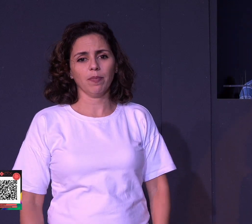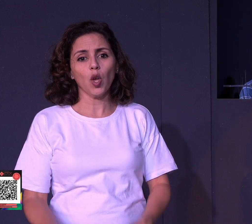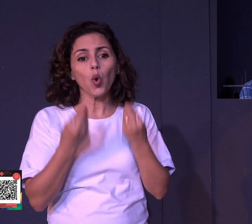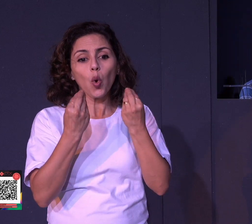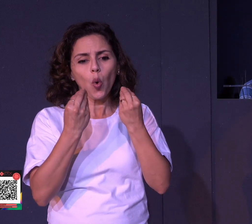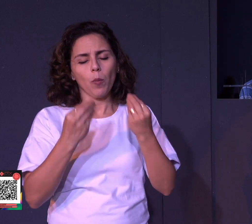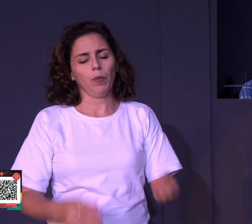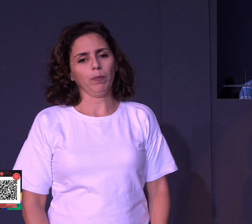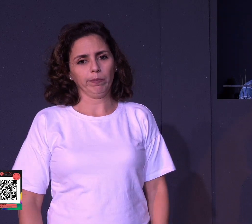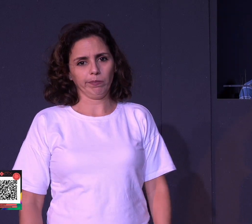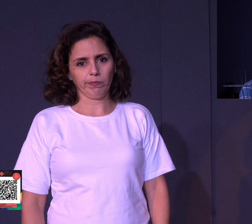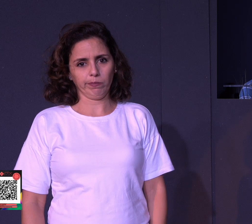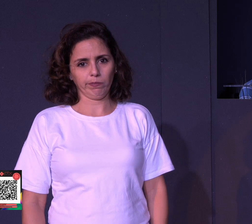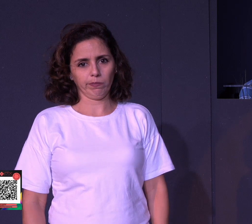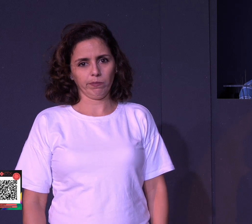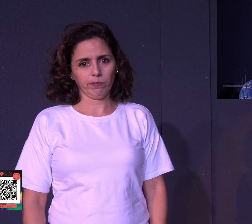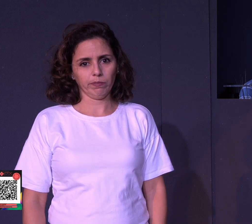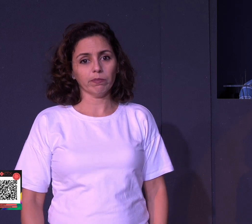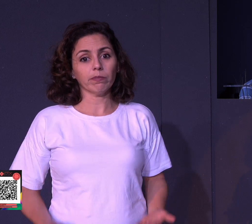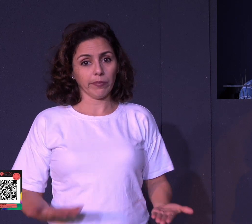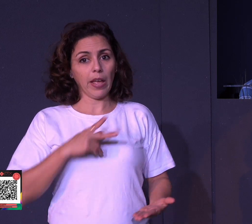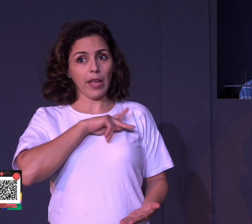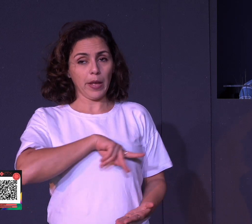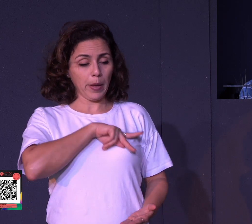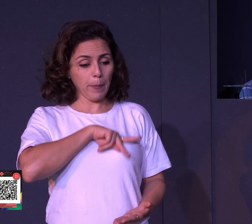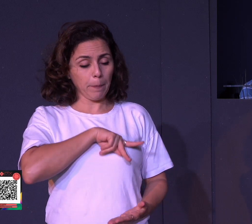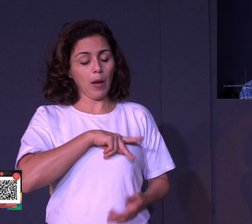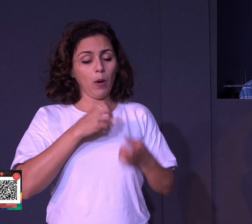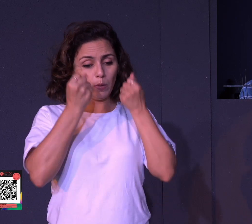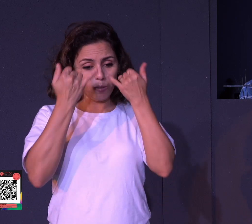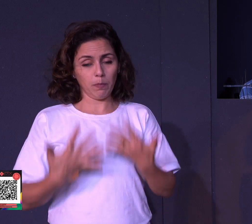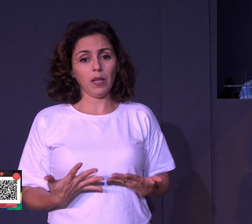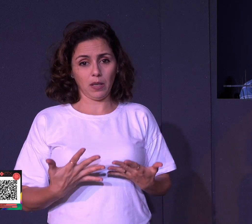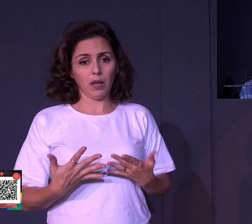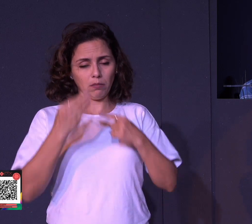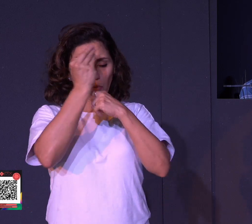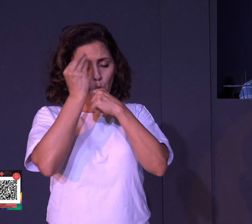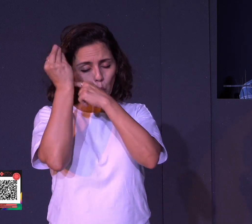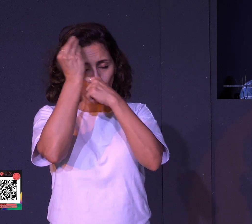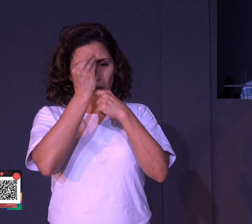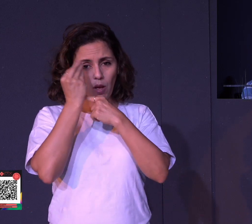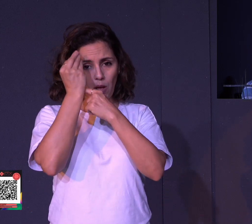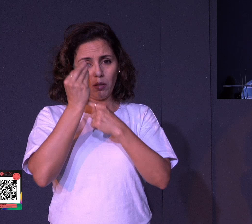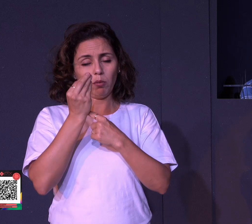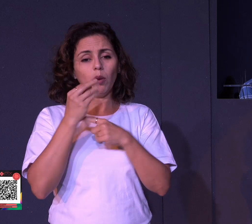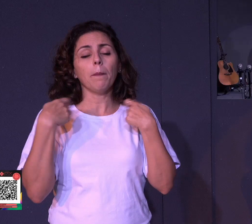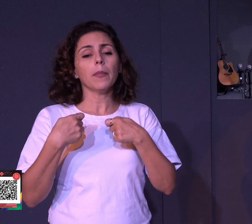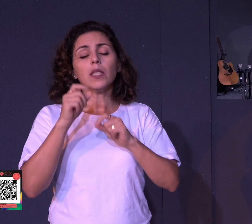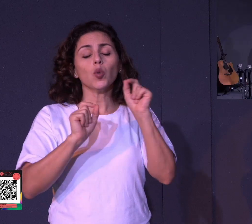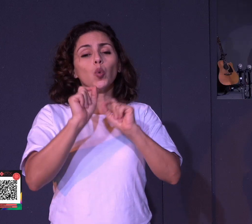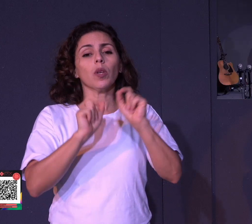Mas Paulo diz, no cuidado com a mente, eu devo colocar nela tudo o que é verdadeiro.